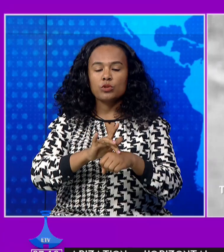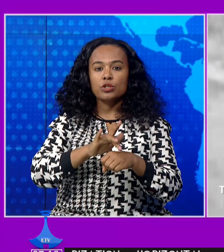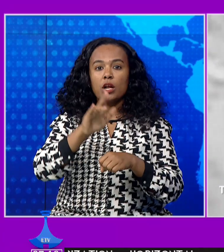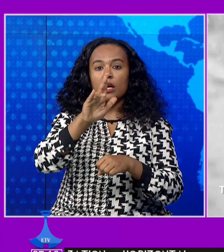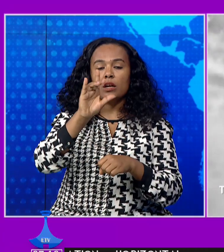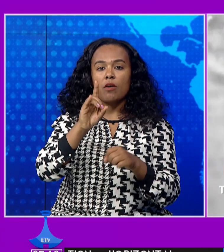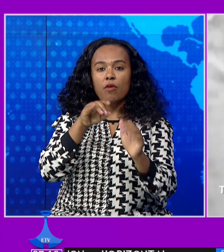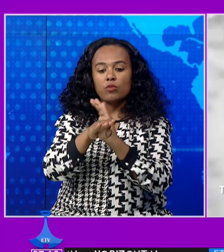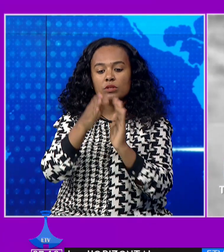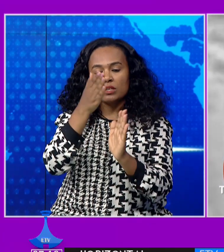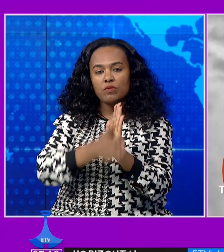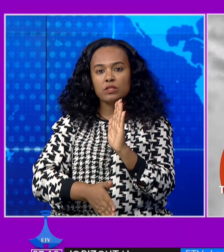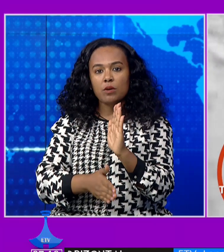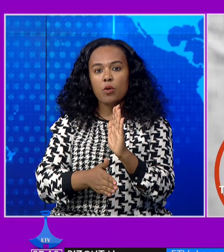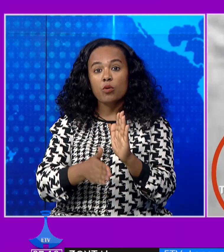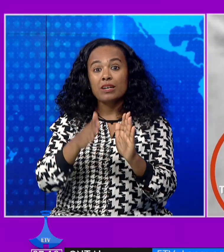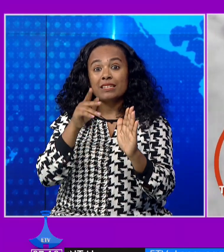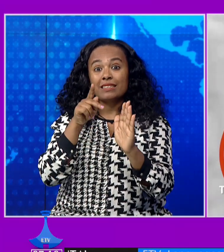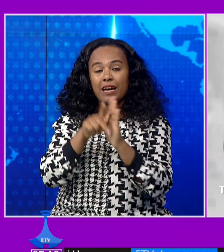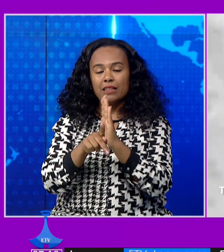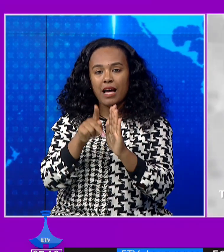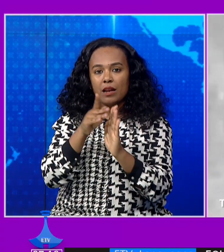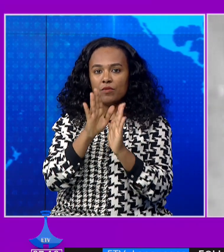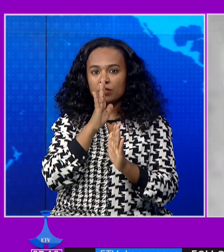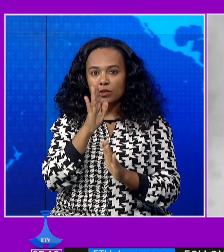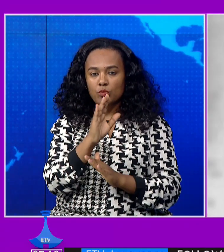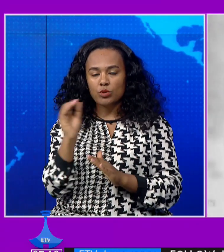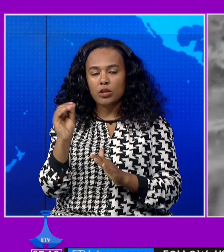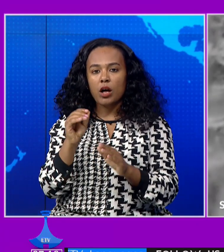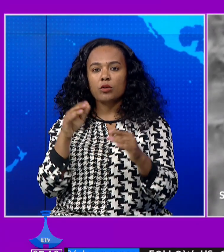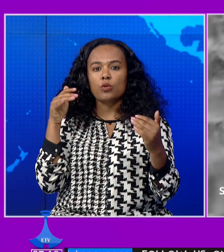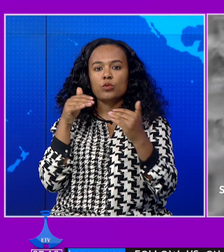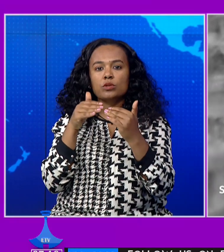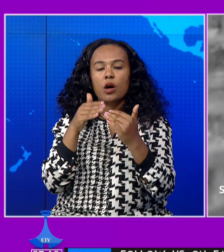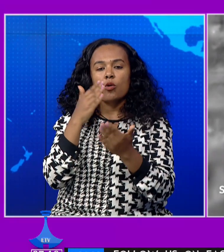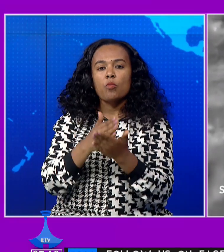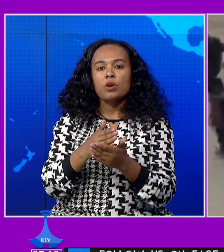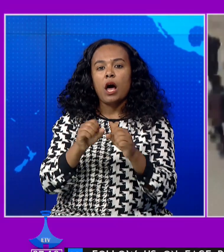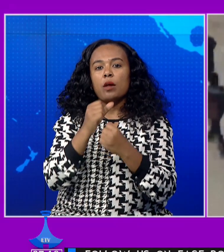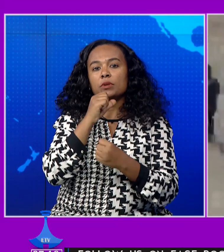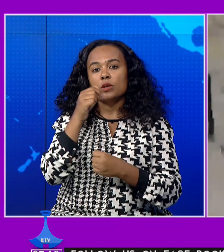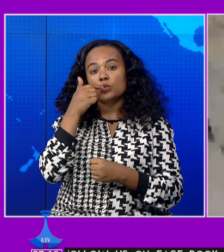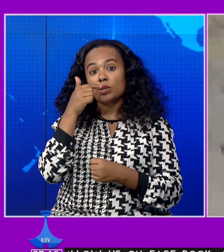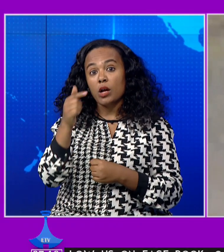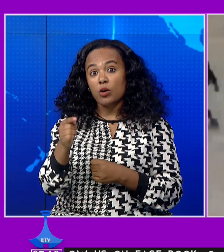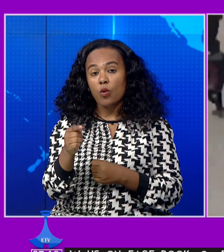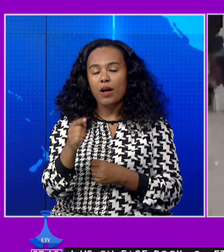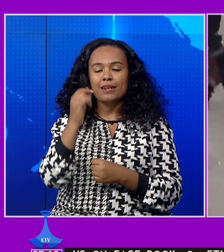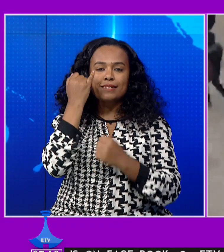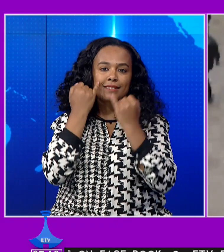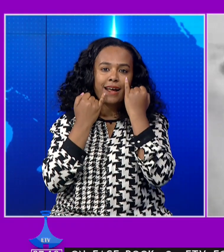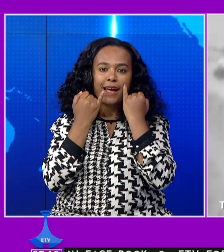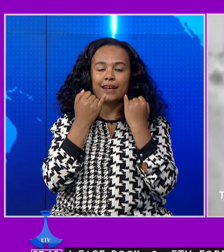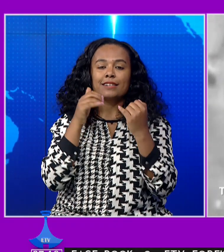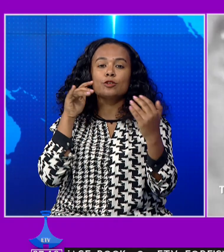ውስጥ የተፈጸመውን ጥቃት አለመፈጸሙንና ተኩስ አቁሙን አለመጣሱን አስገንዝቧል። ይልቁንም እስራኤል